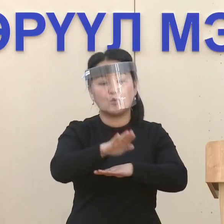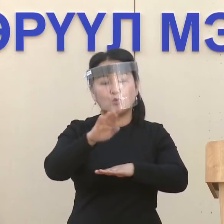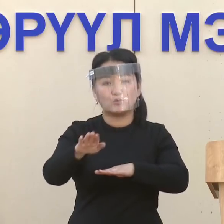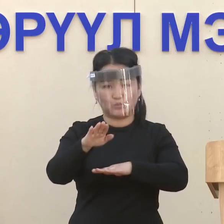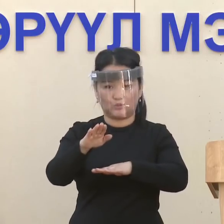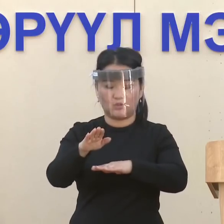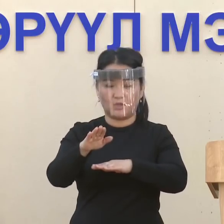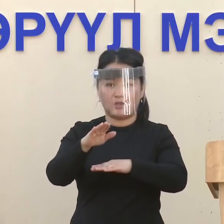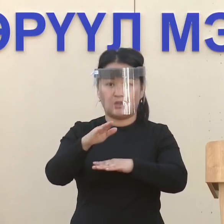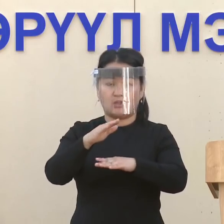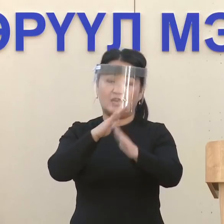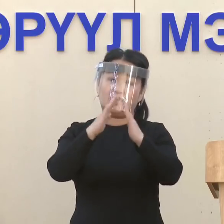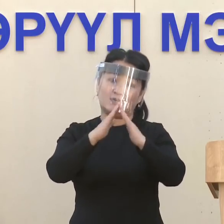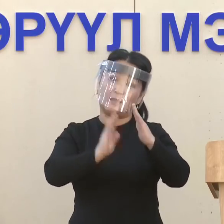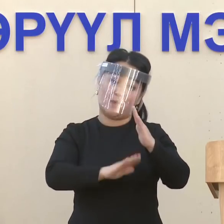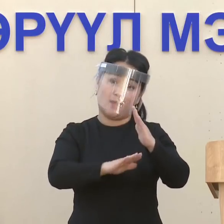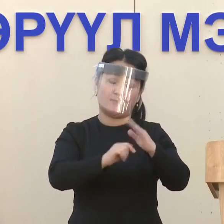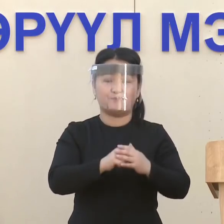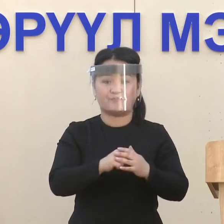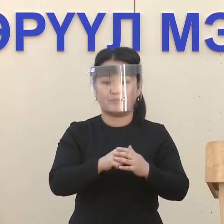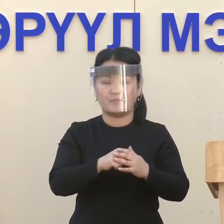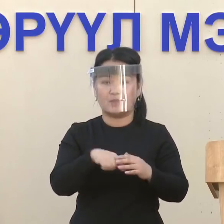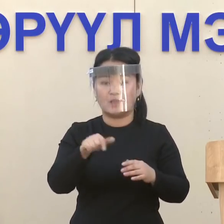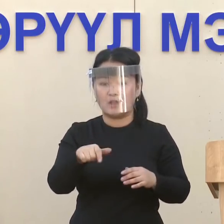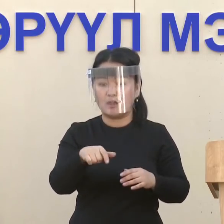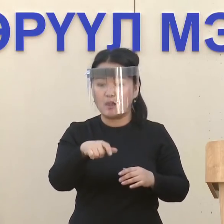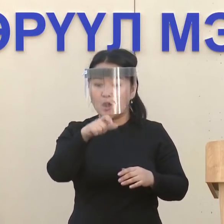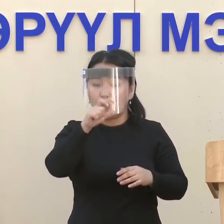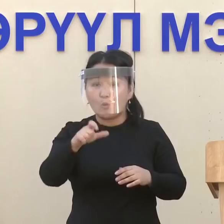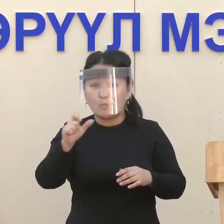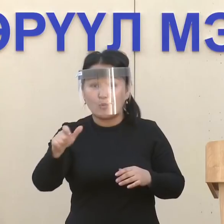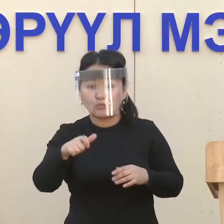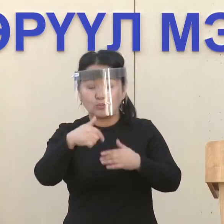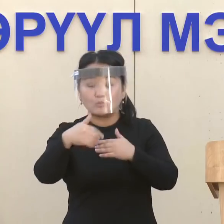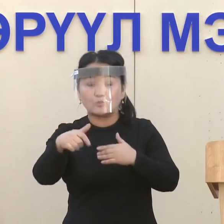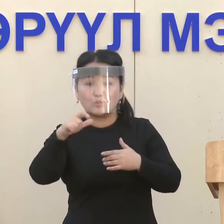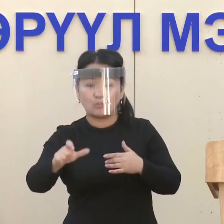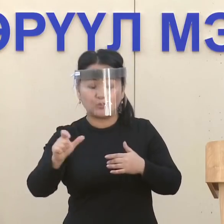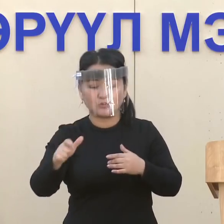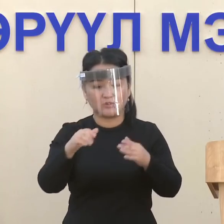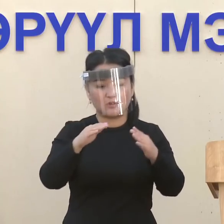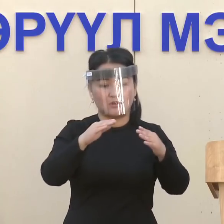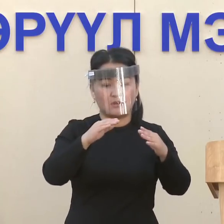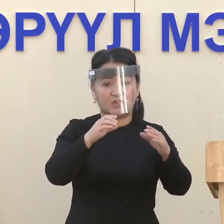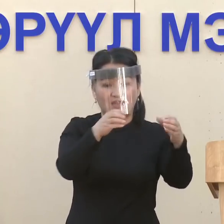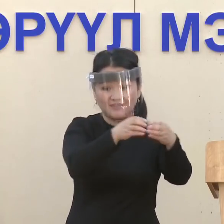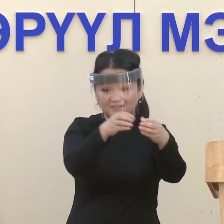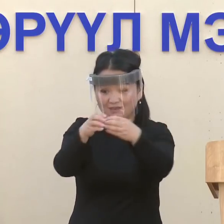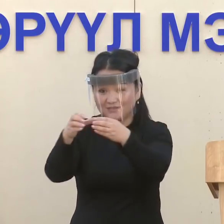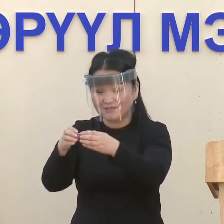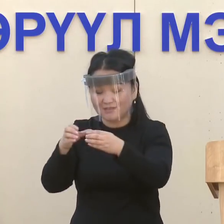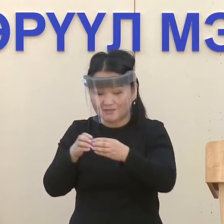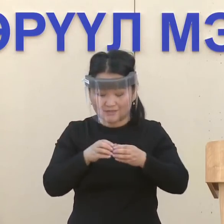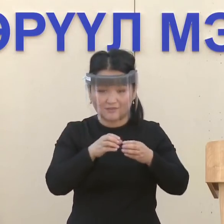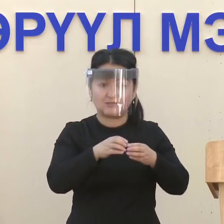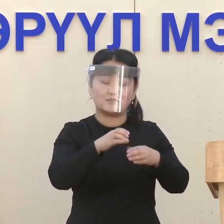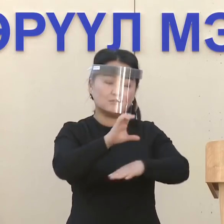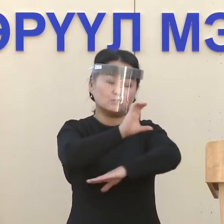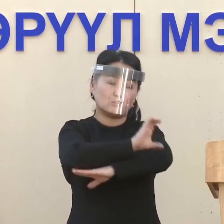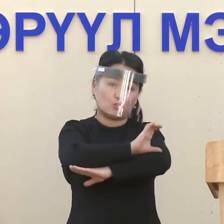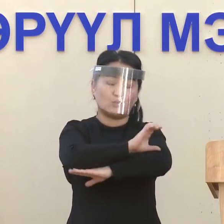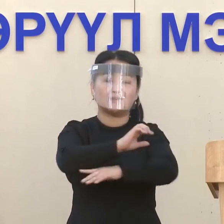байна. За харин үлдсэн улсуудад халдварын тархалтын нөхцөл байдлаас шалтгаалж эсэргэлсэн байдлаар сургуулийг хаасан байгаа